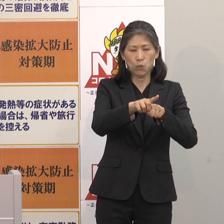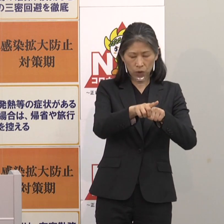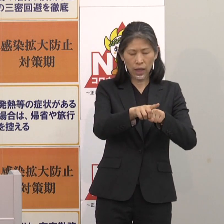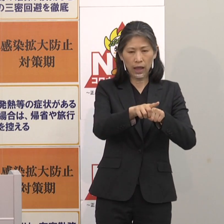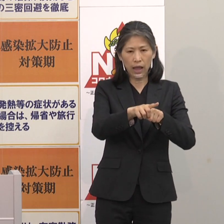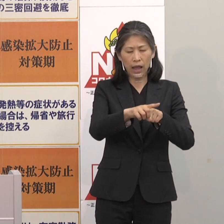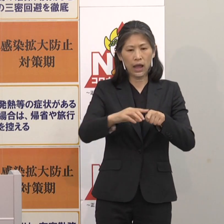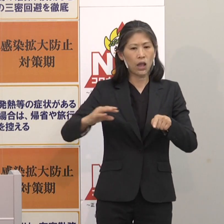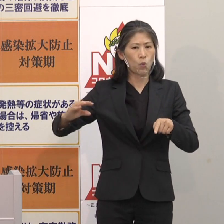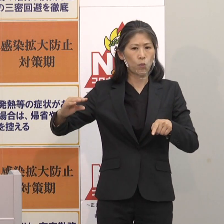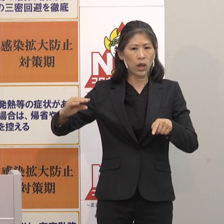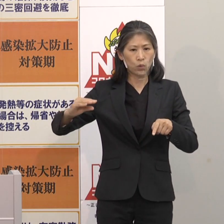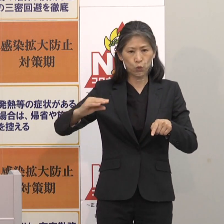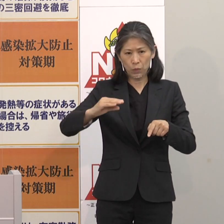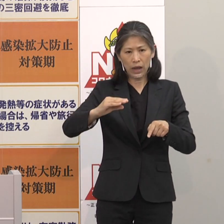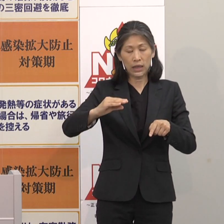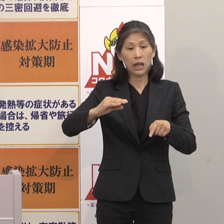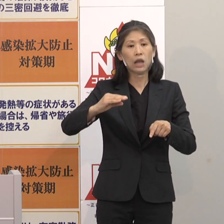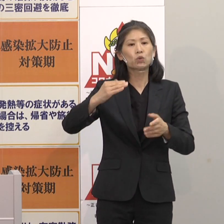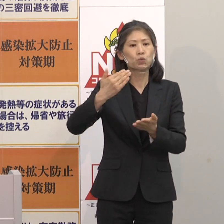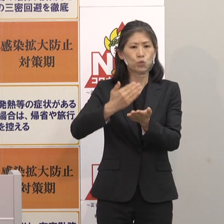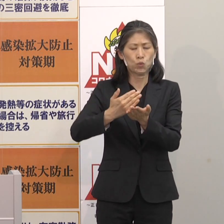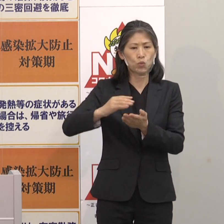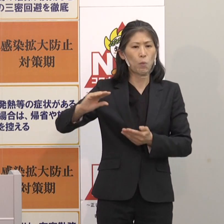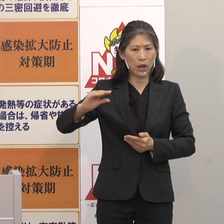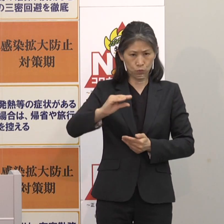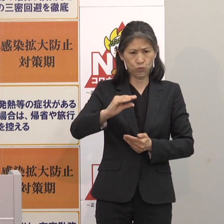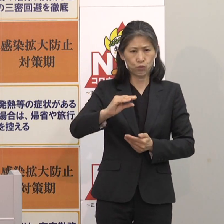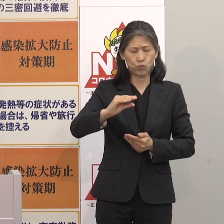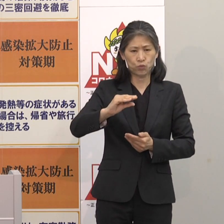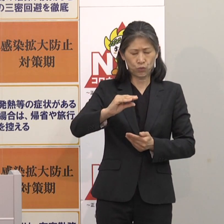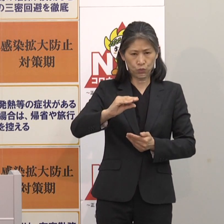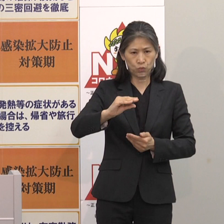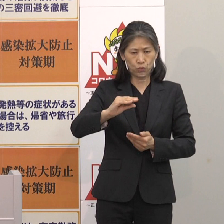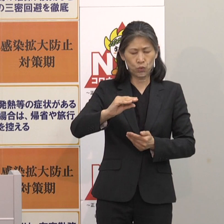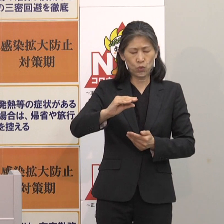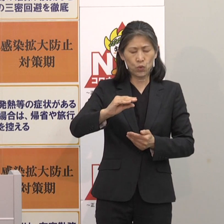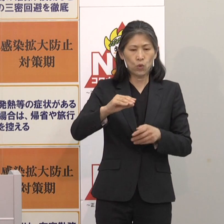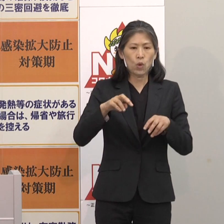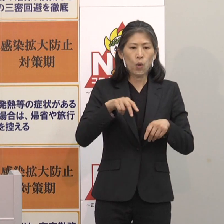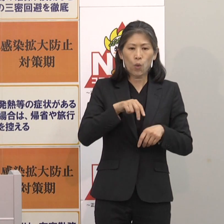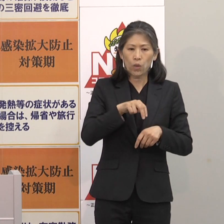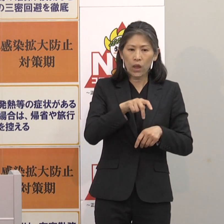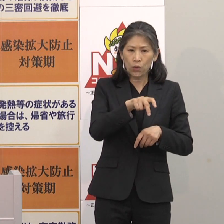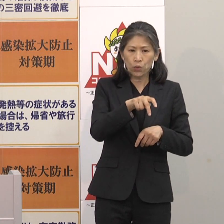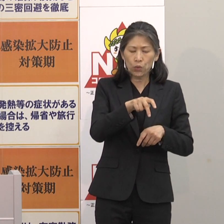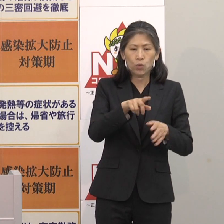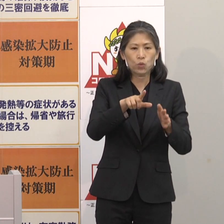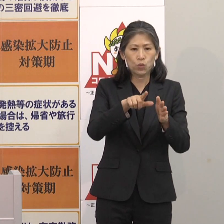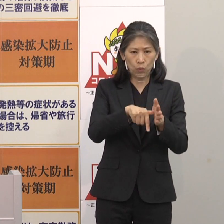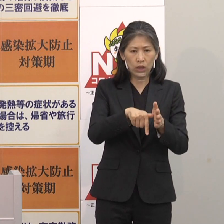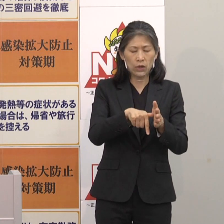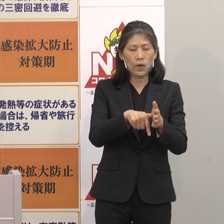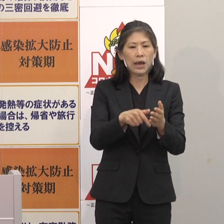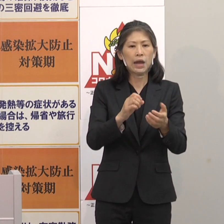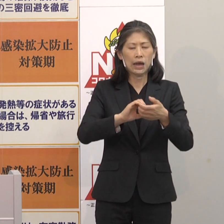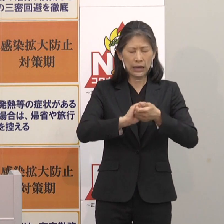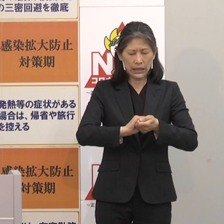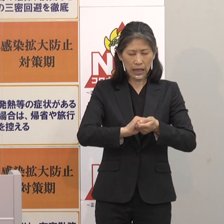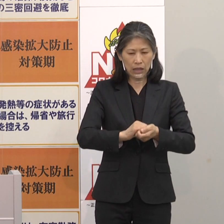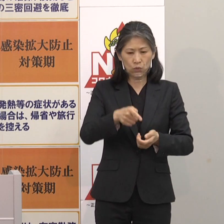きに十分注意を払っていただくとともに、横断歩道に歩行者がいる場合は必ず一時停止するようお願いいたします